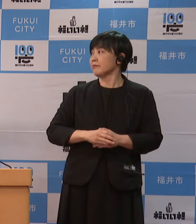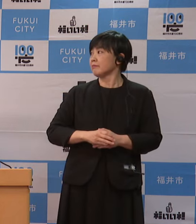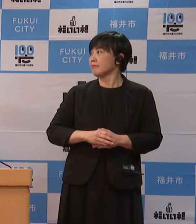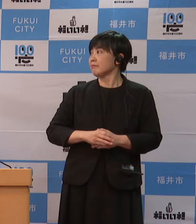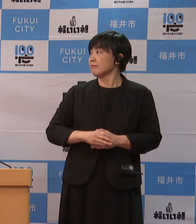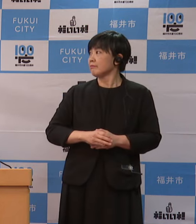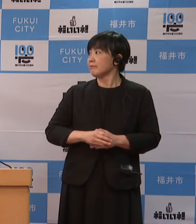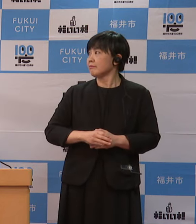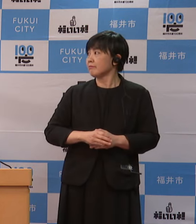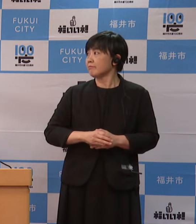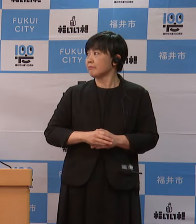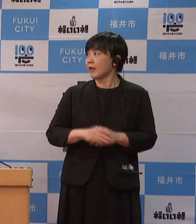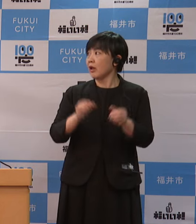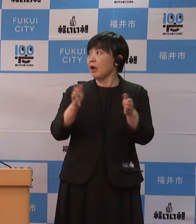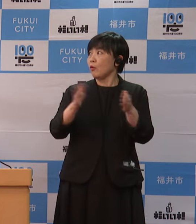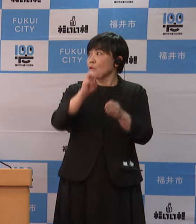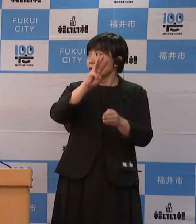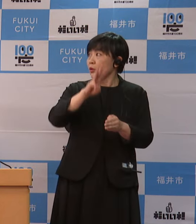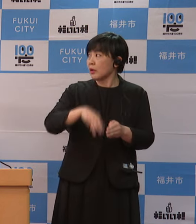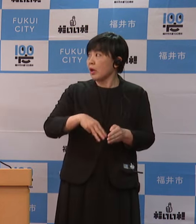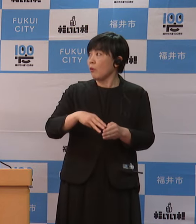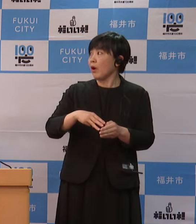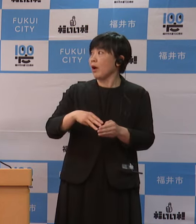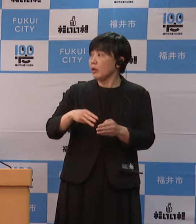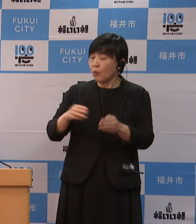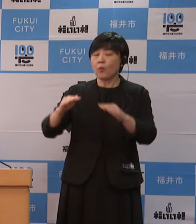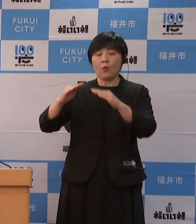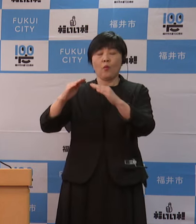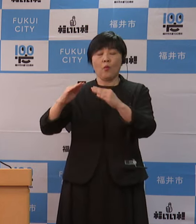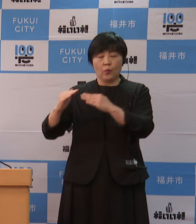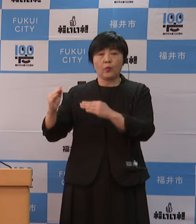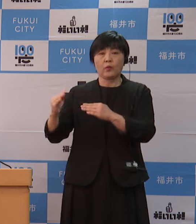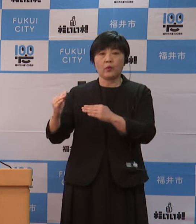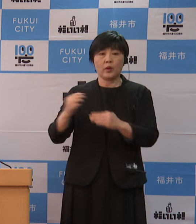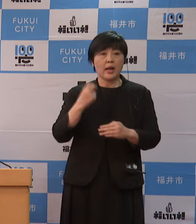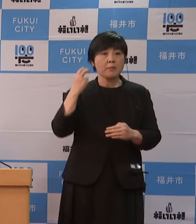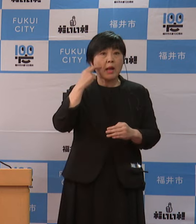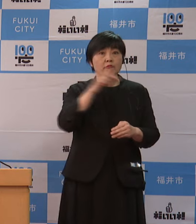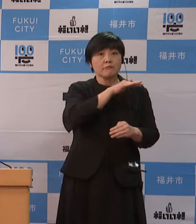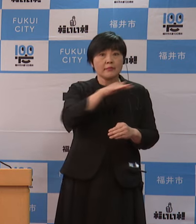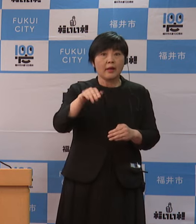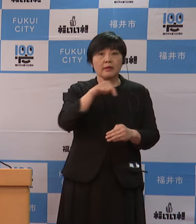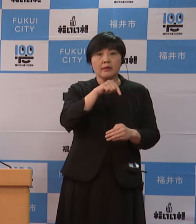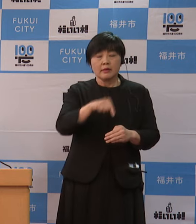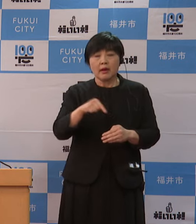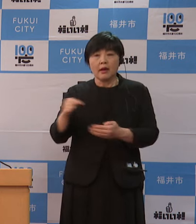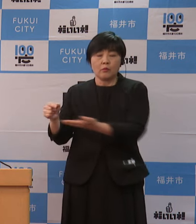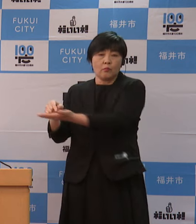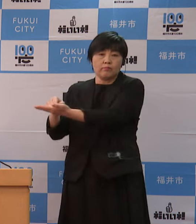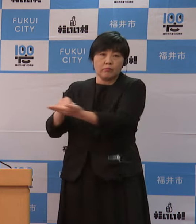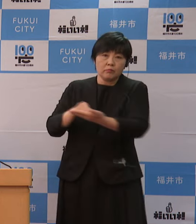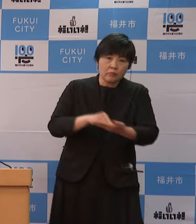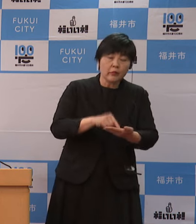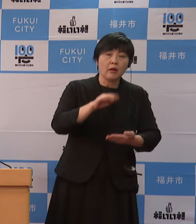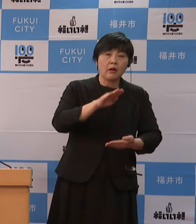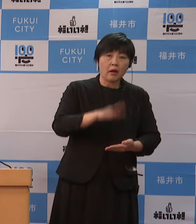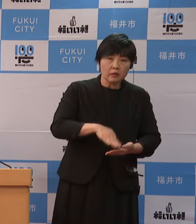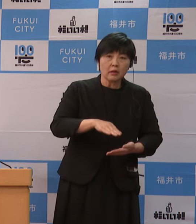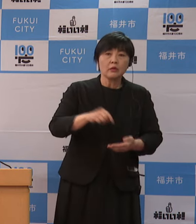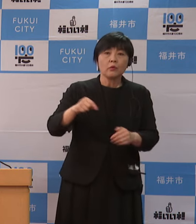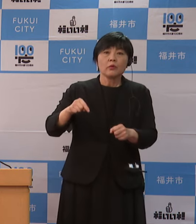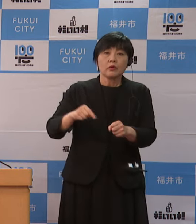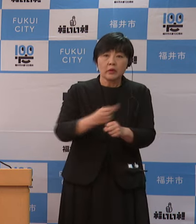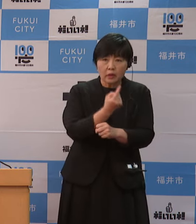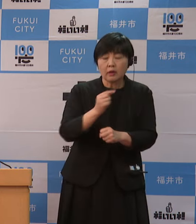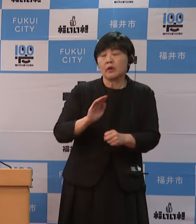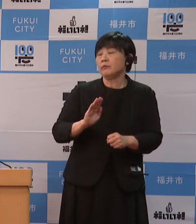佐姫、細川家から、熊本細川家から松平進学校にお越し入れがあったということも、そういったきっかけをも